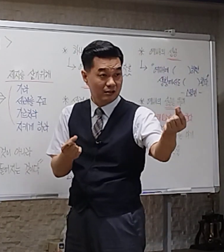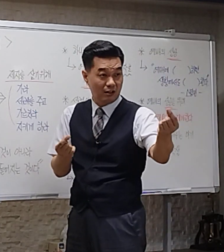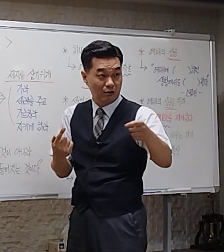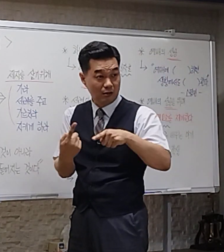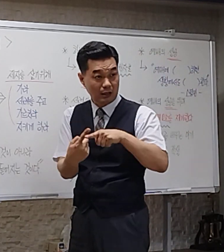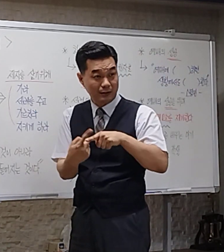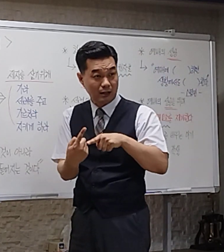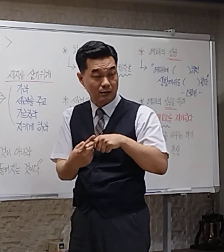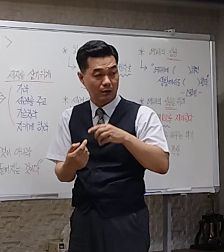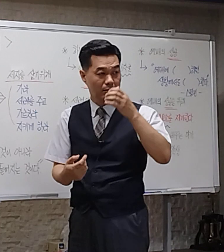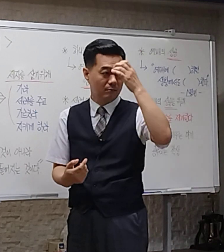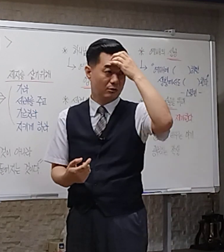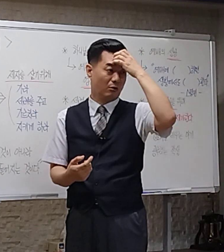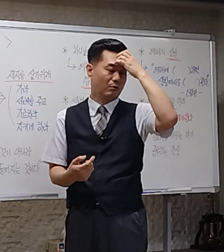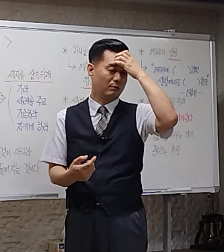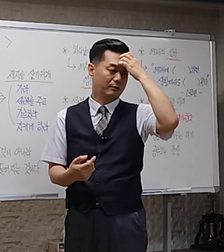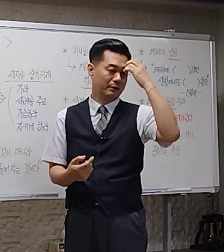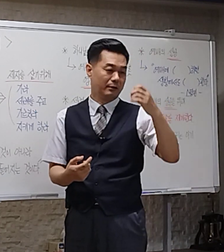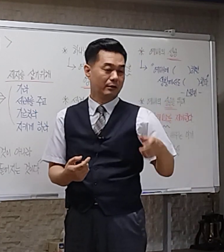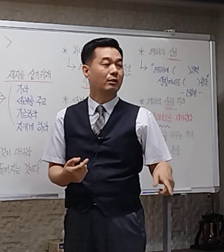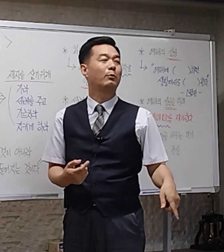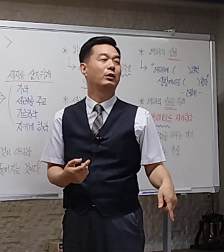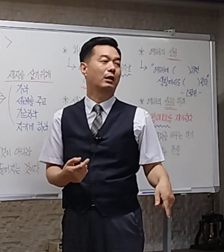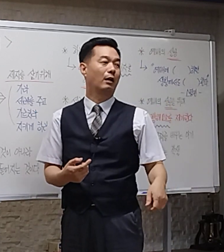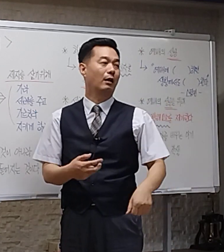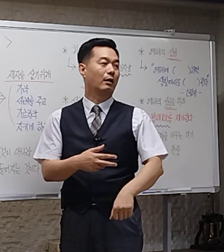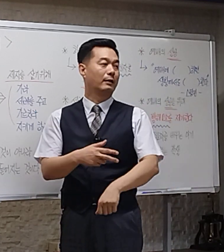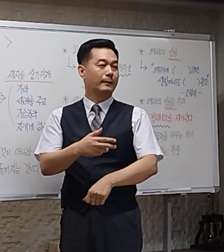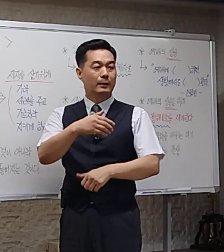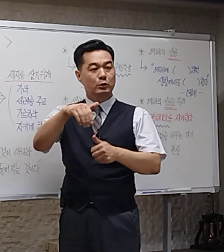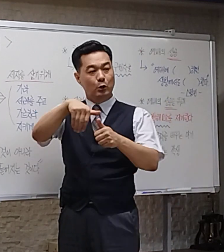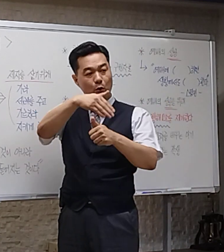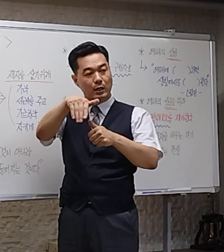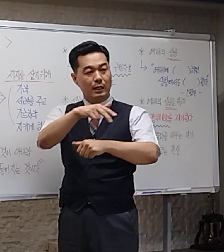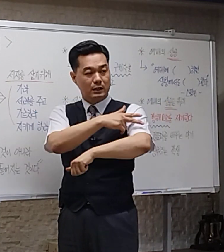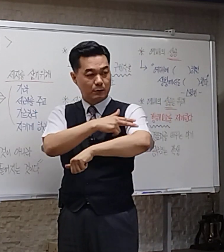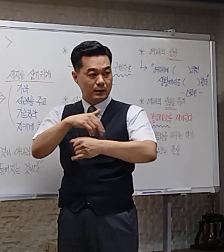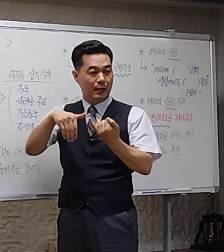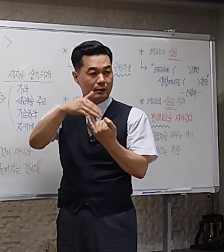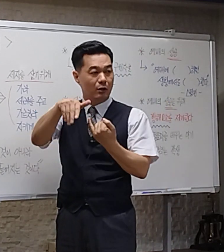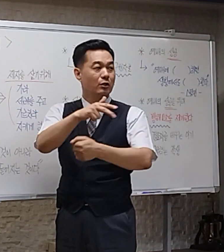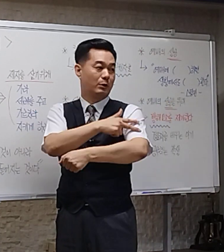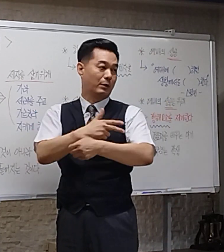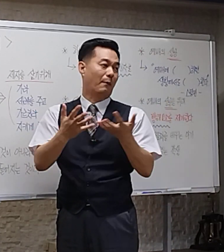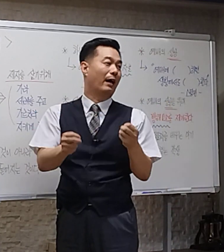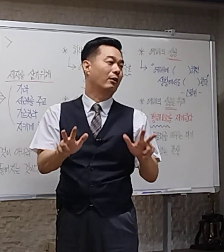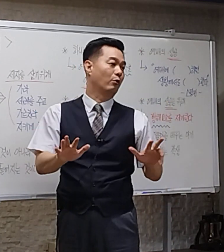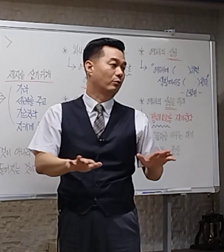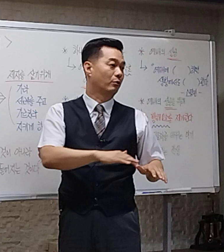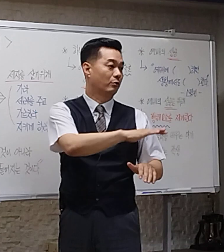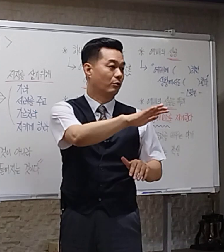마찬가지잖아요. 다 마찬가지잖아요. 그죠? 그러다 보니까 총각 집사, 처녀 집사가 많아요.